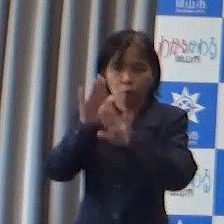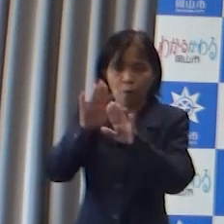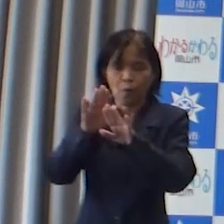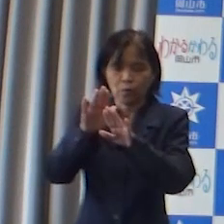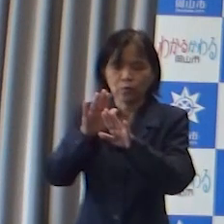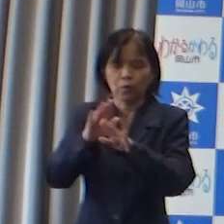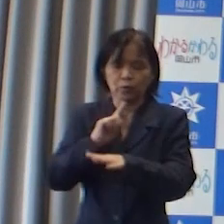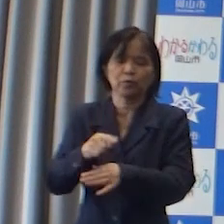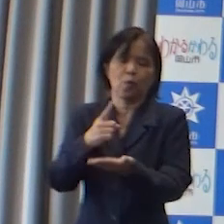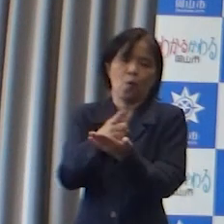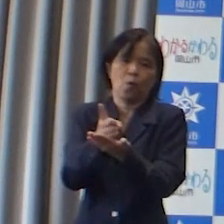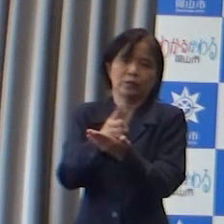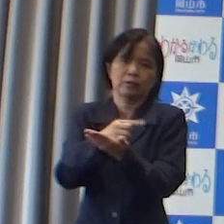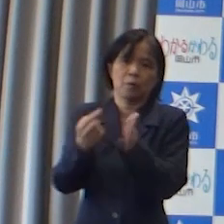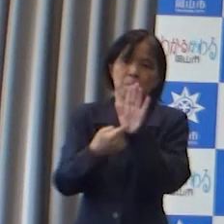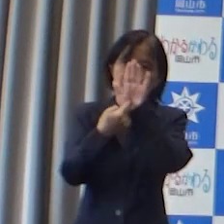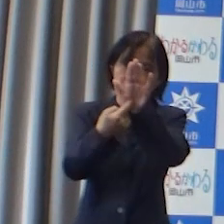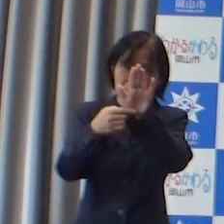いたしました。